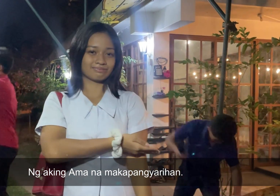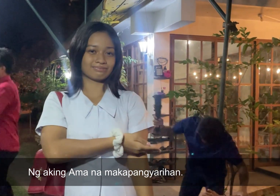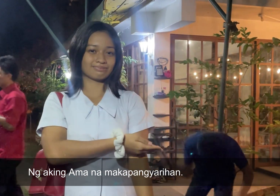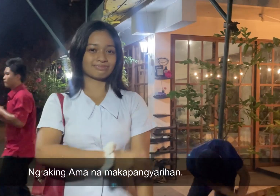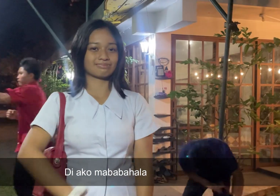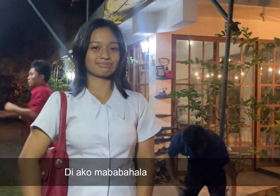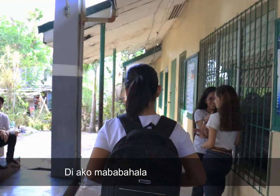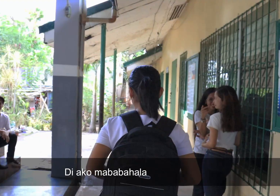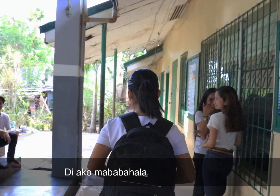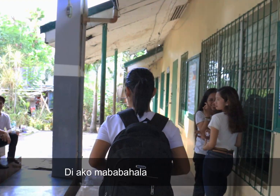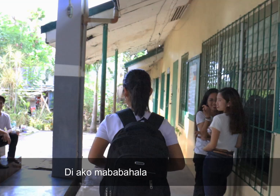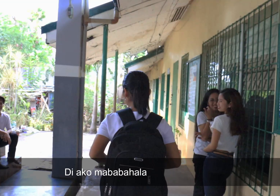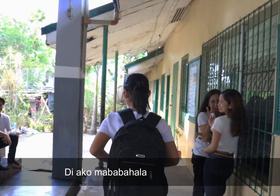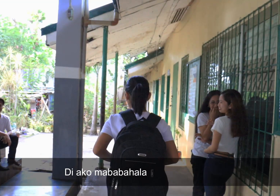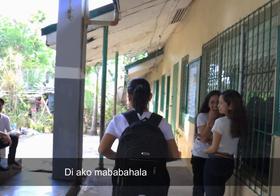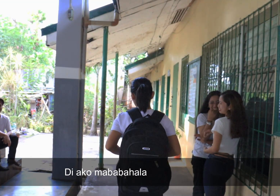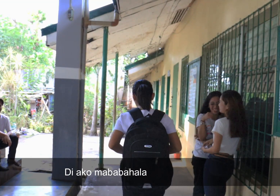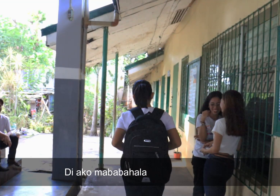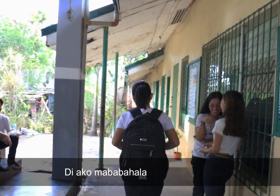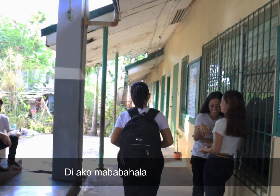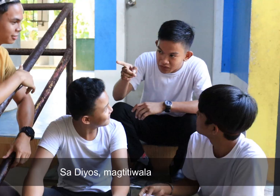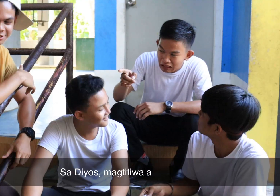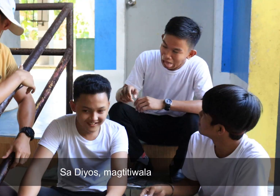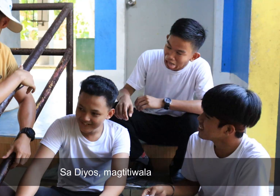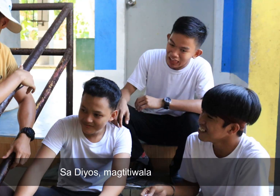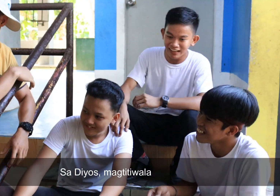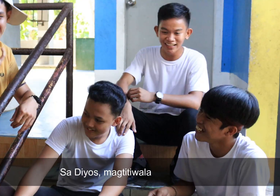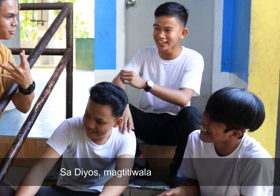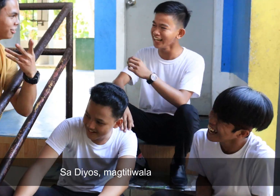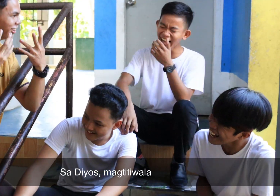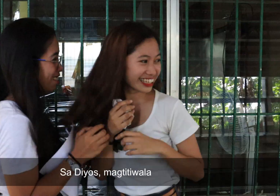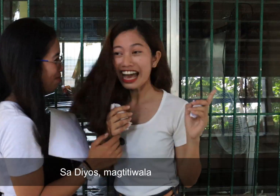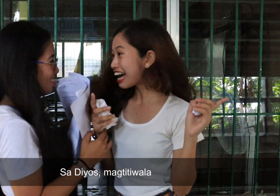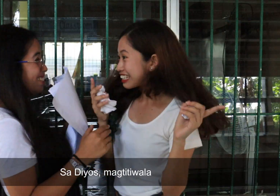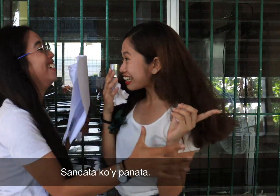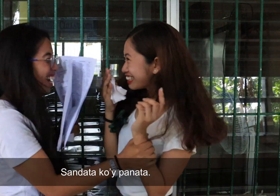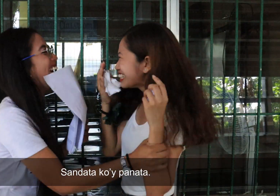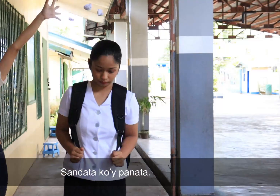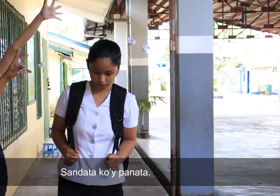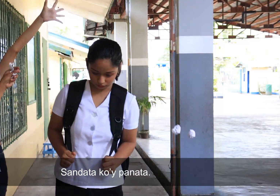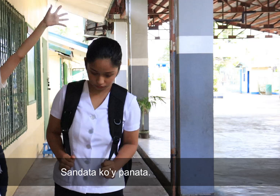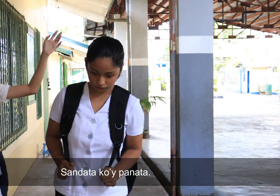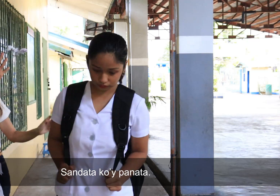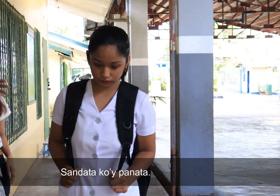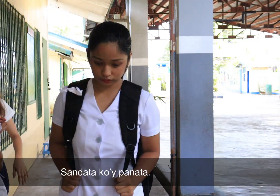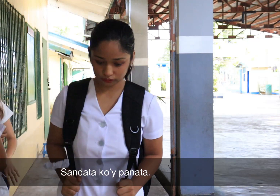makapangyarihan. Di ako mababahala, sa Diyos magtitiwala, sandat ako'y